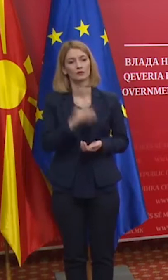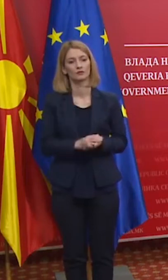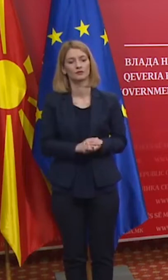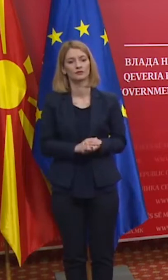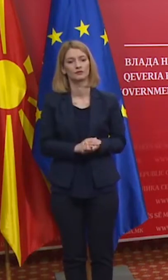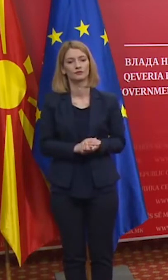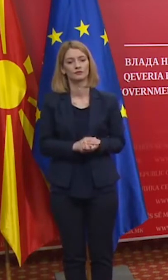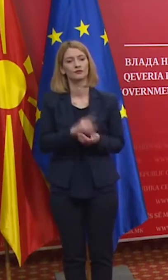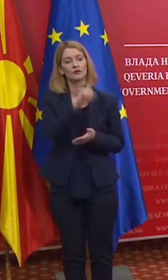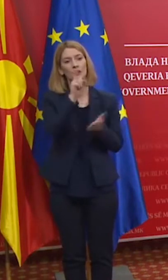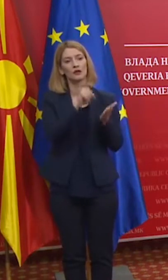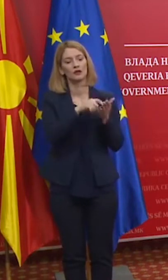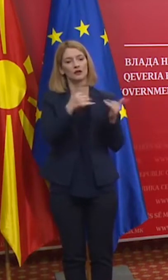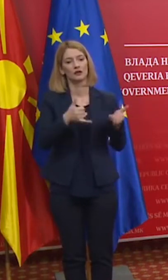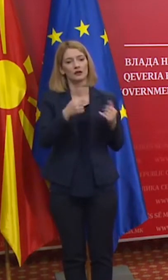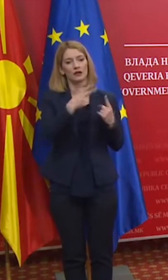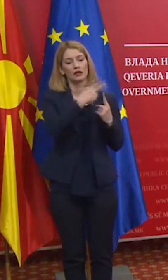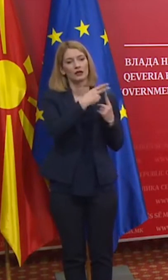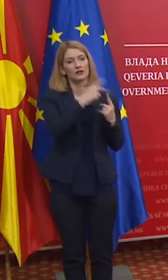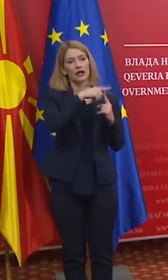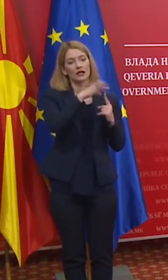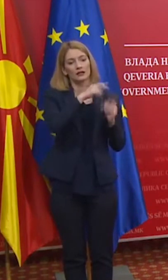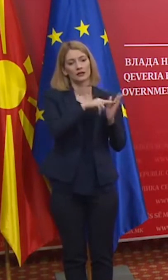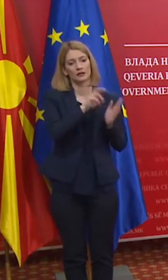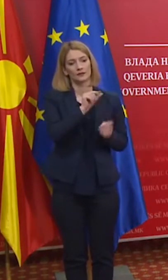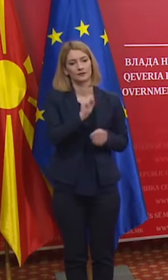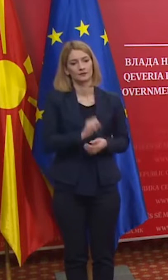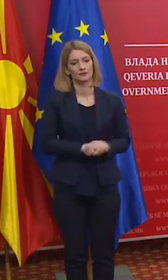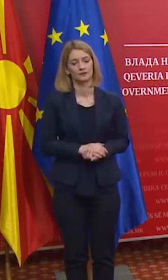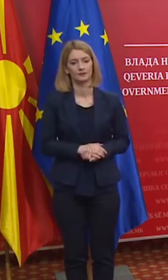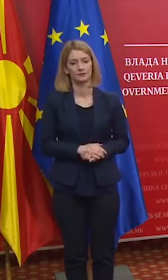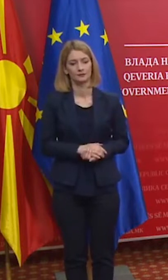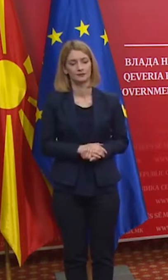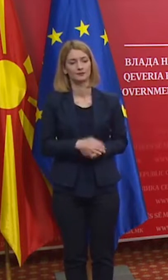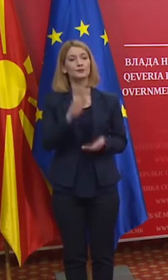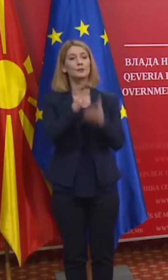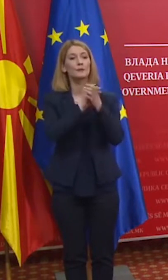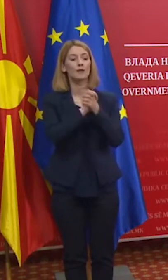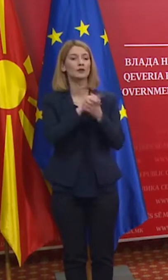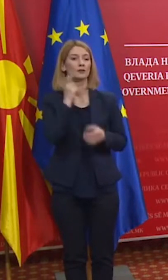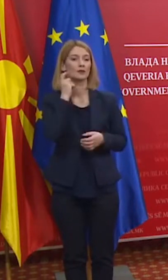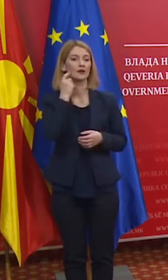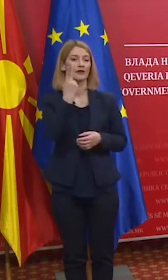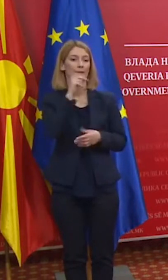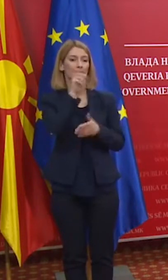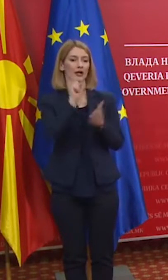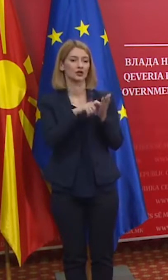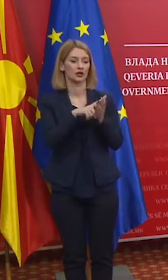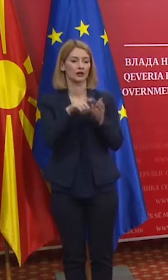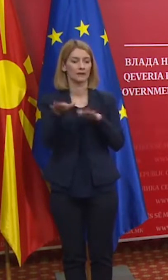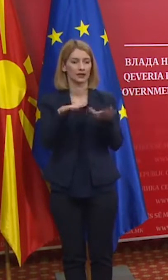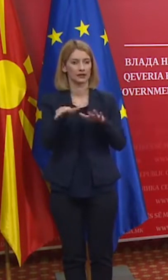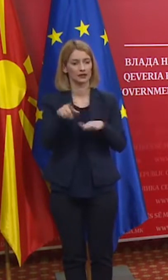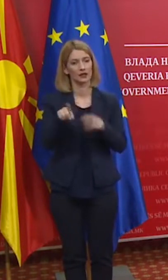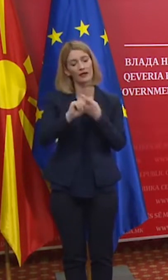следни за поставување прашања се телевизија Тира, Стево Повеле. Поздрав од Битола, две прашања до министерот Филипче, поднос